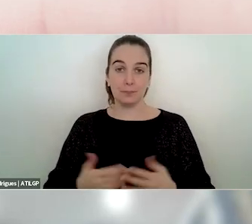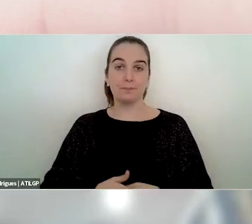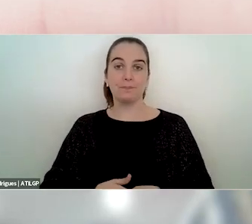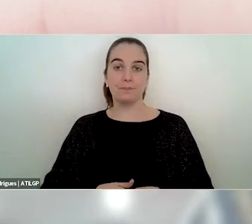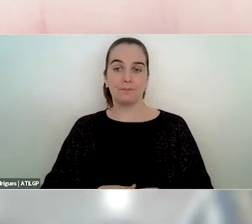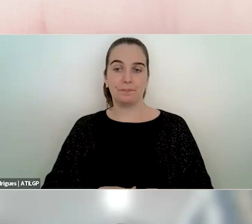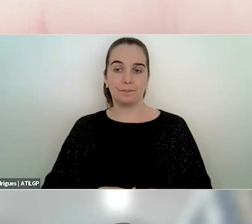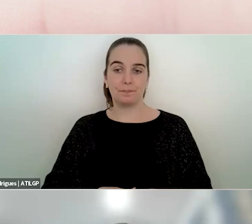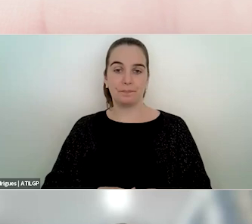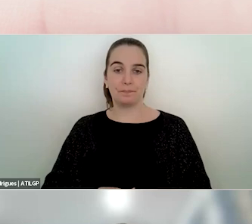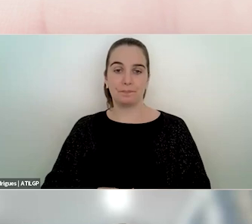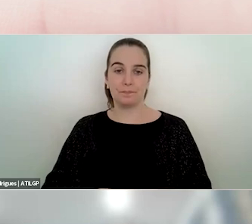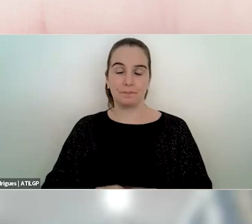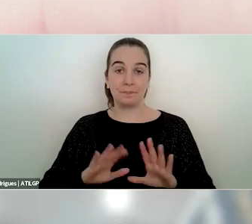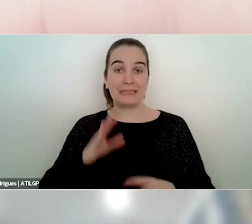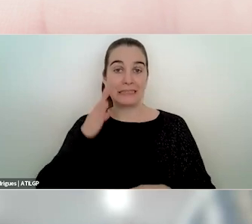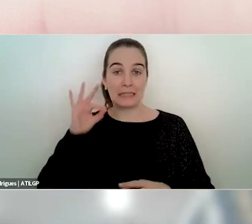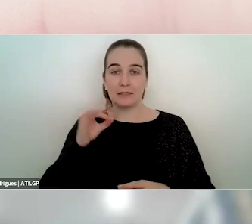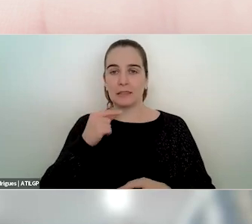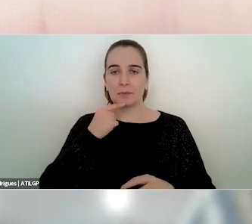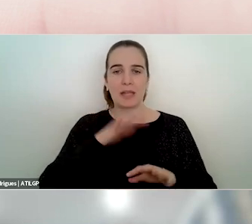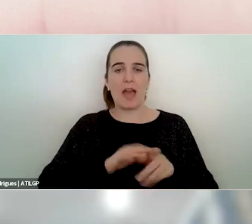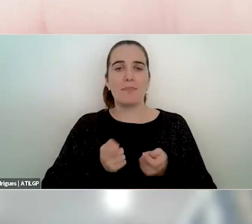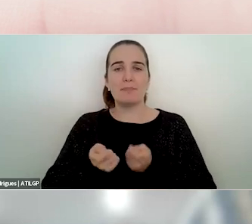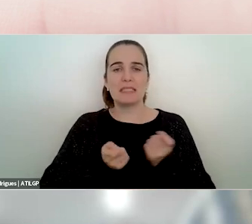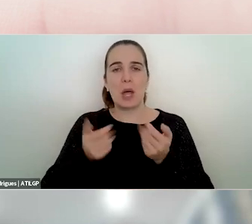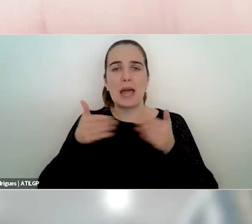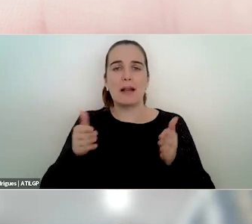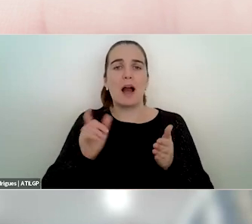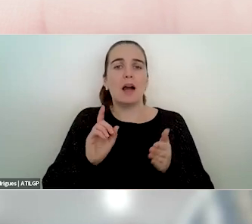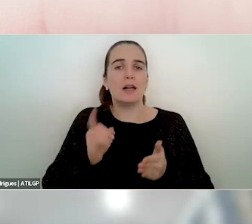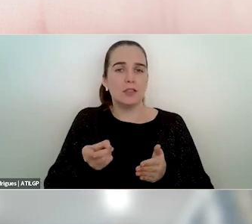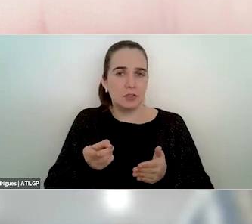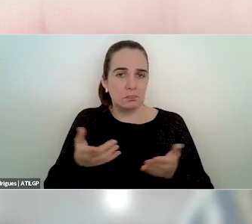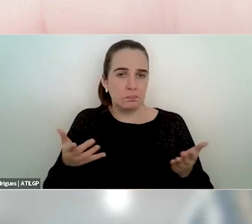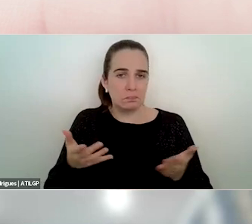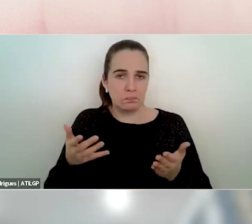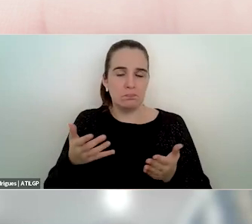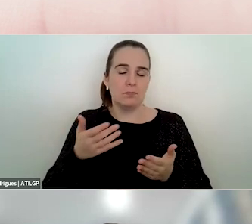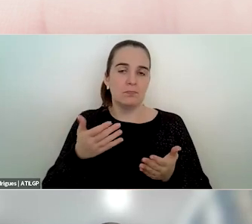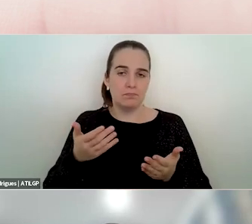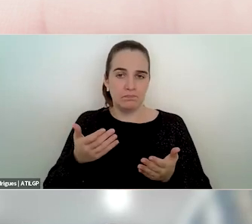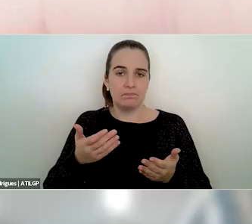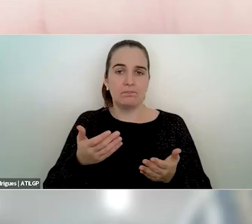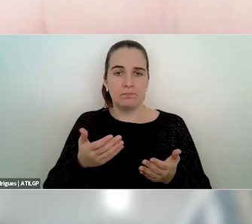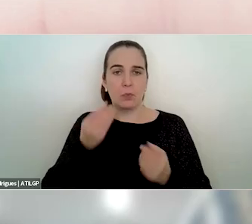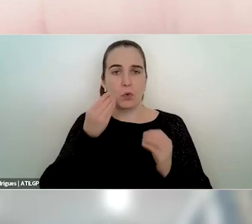à procura de um significado de administração aberta neste sentido, começamos por